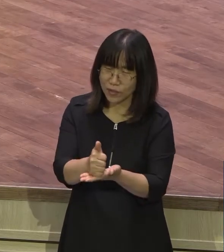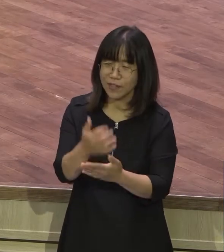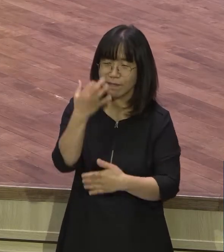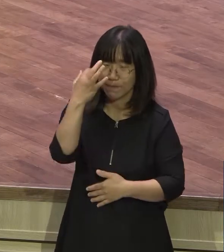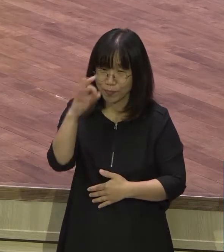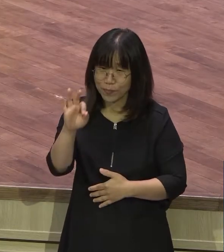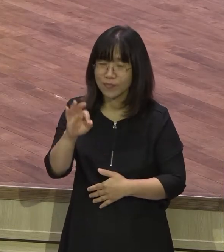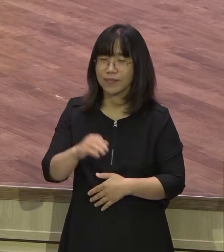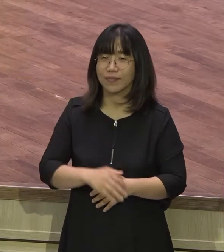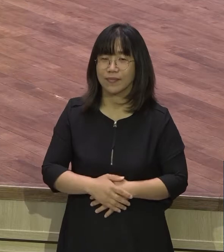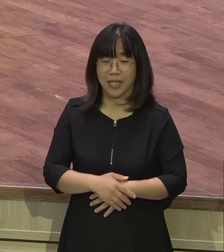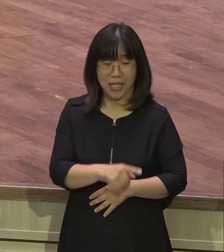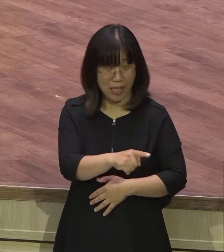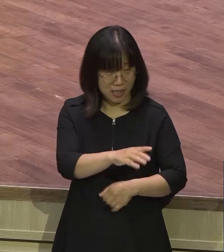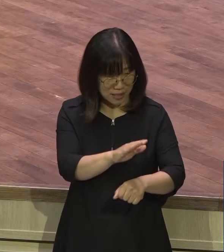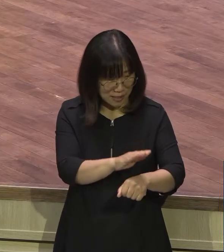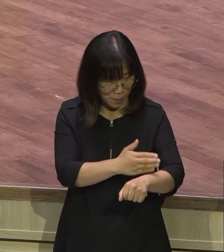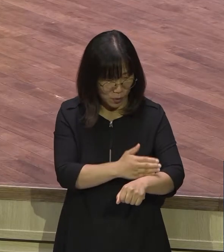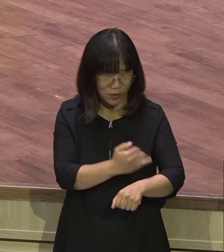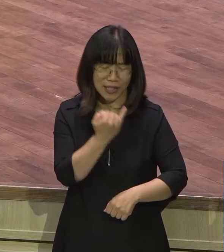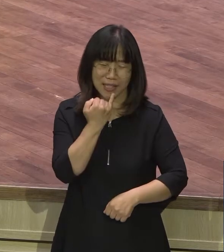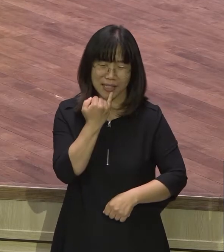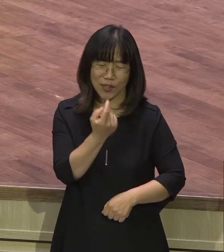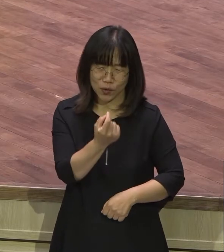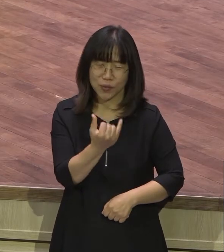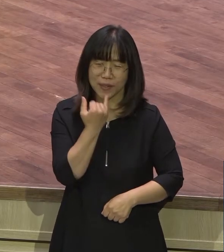잘못하면 얼마나 잘못했어요